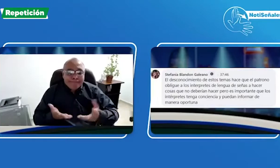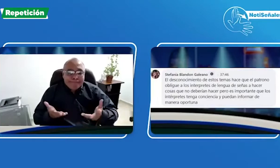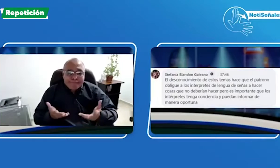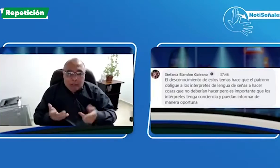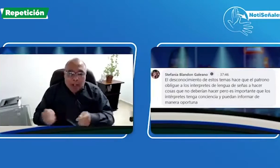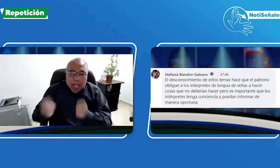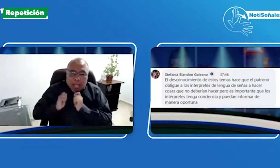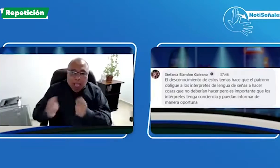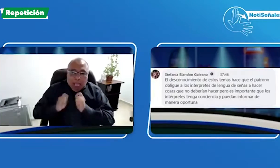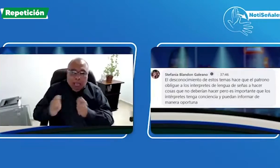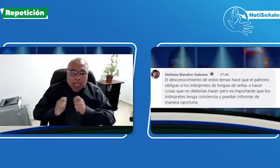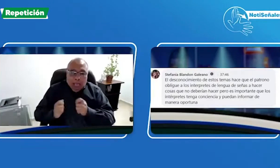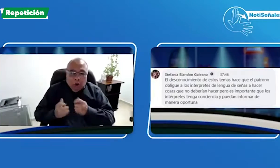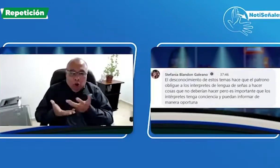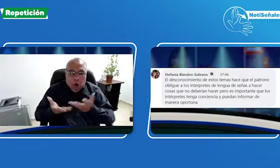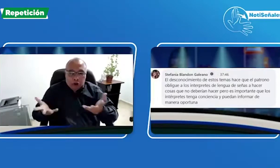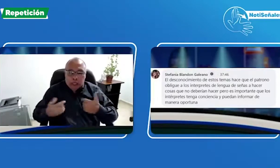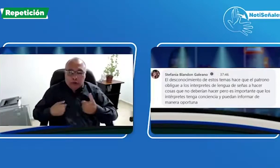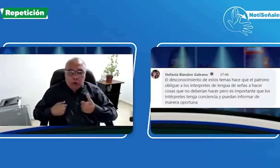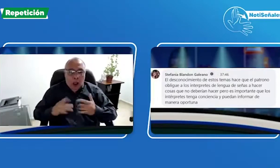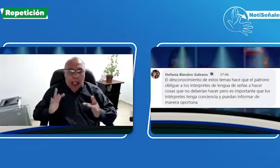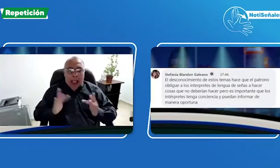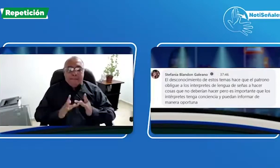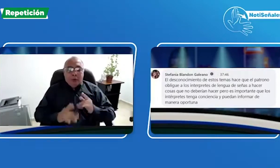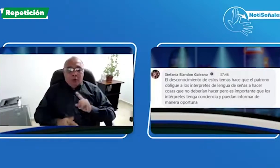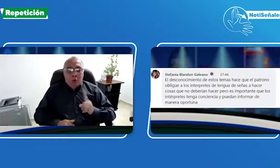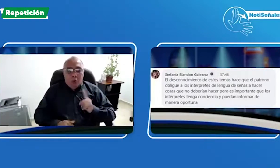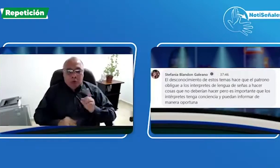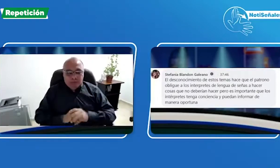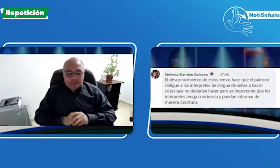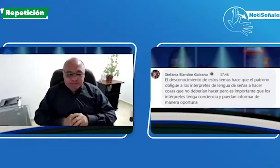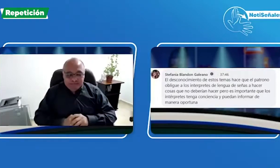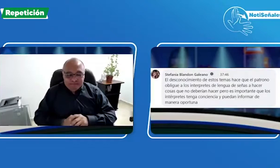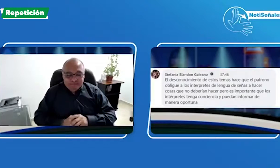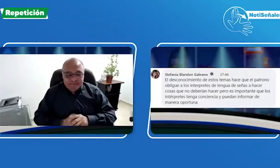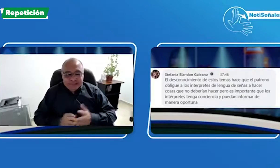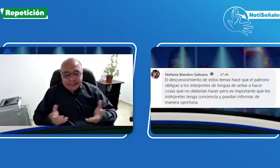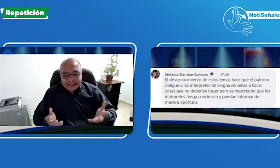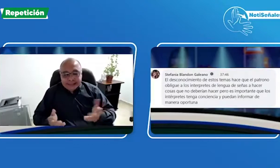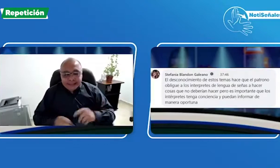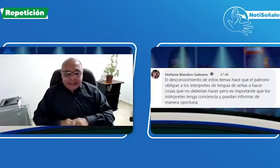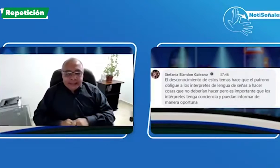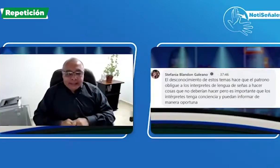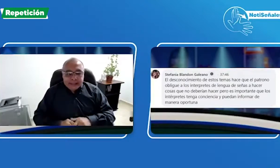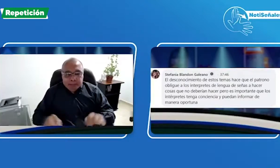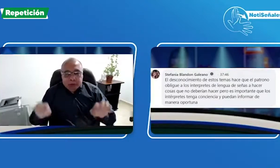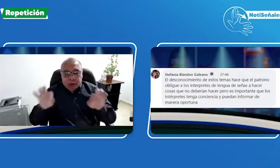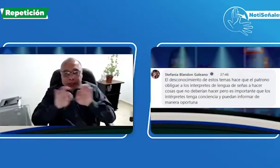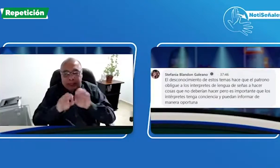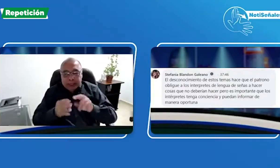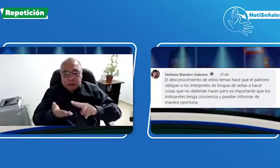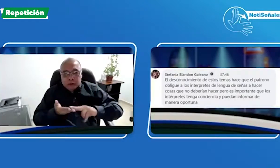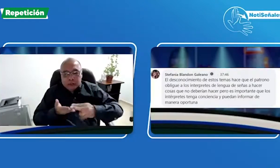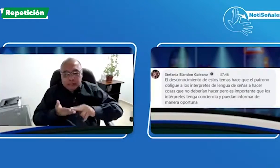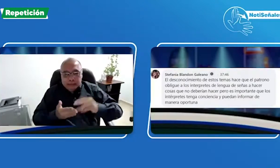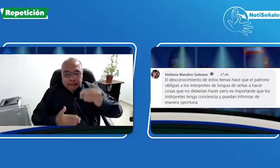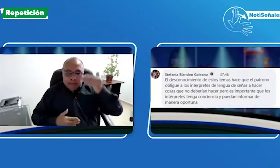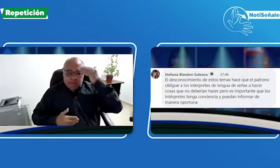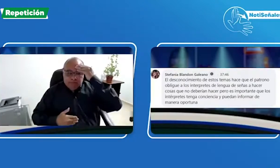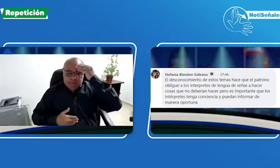Esto genera Que a los Intérpretes Se les Asignen Labores Actividades O función